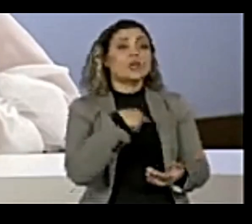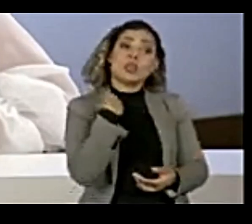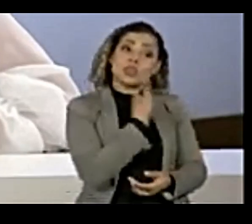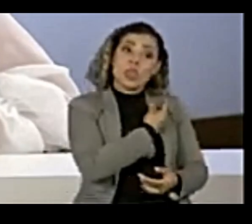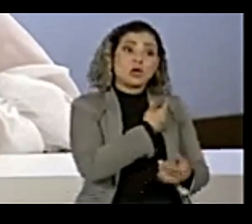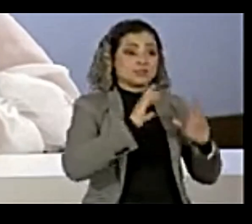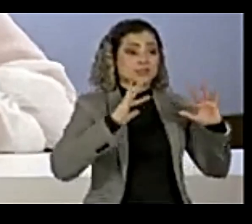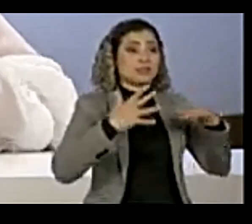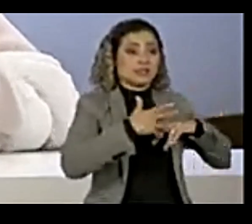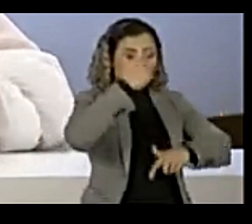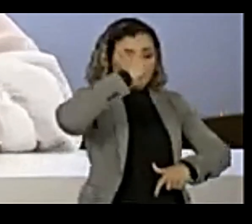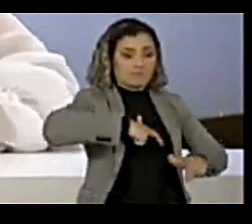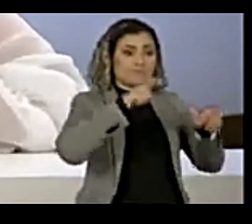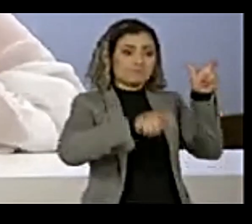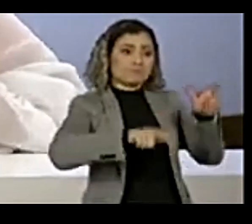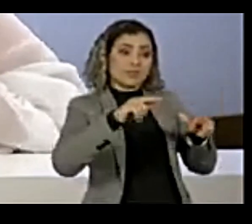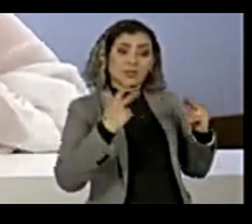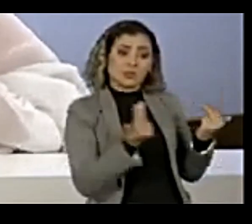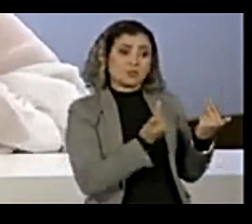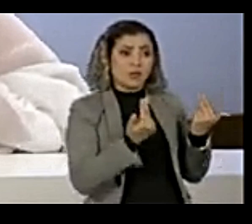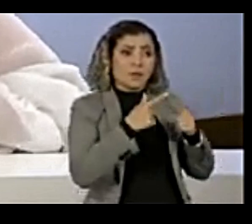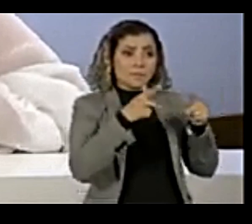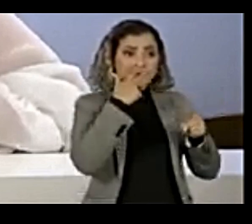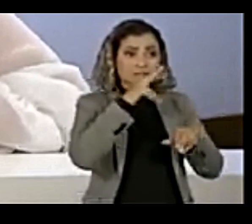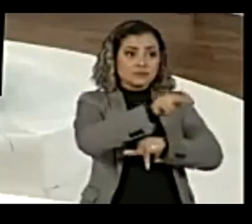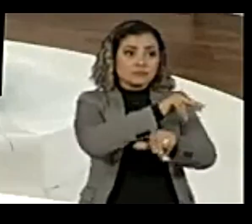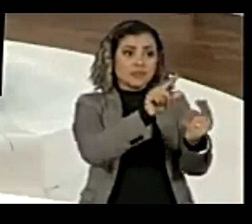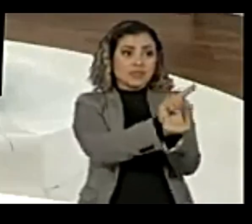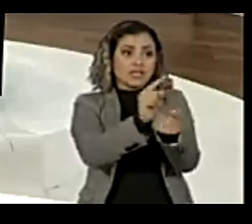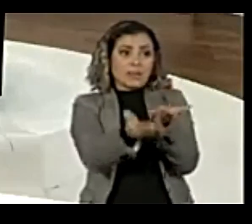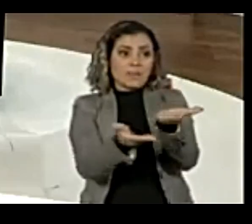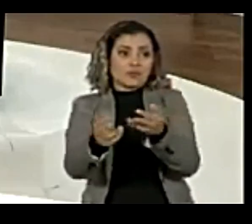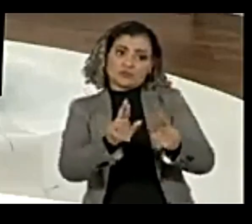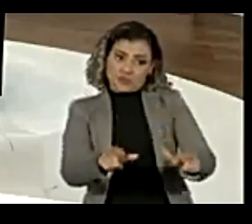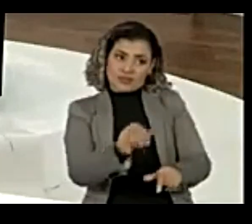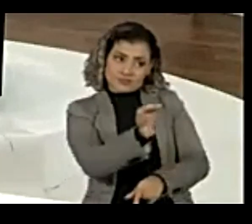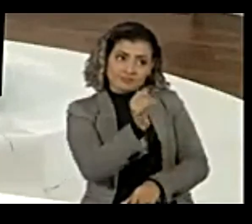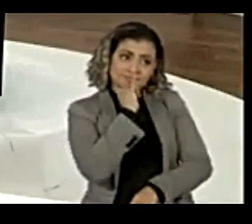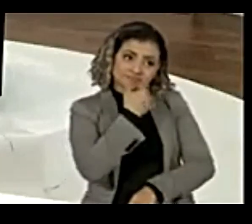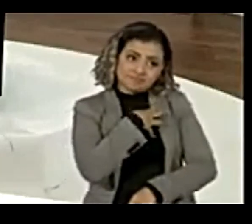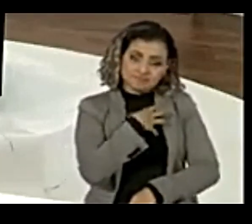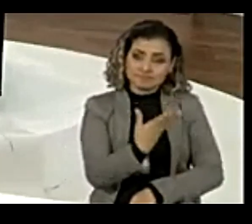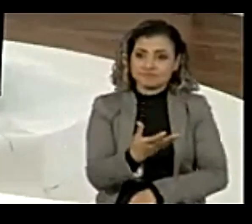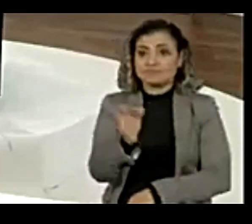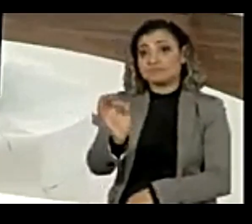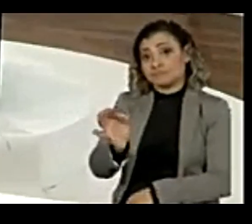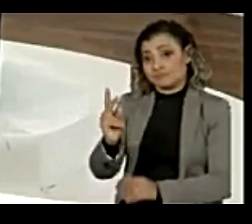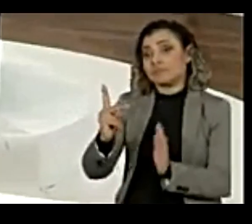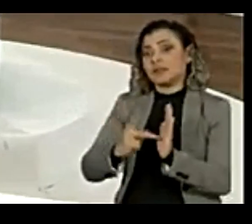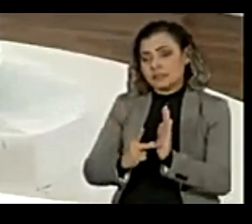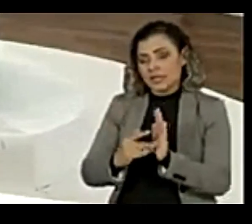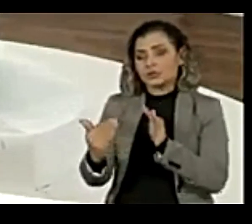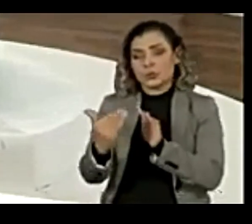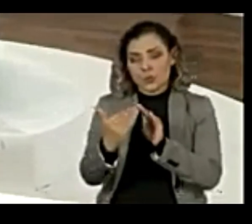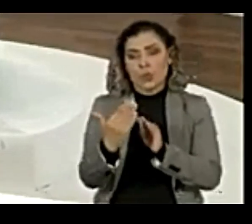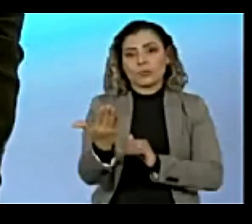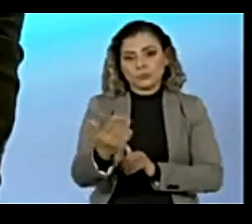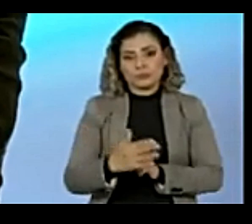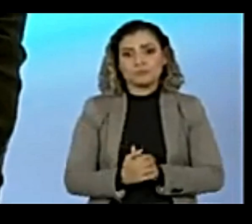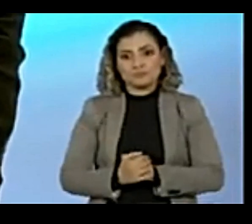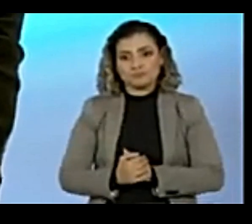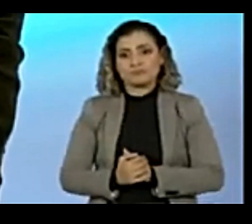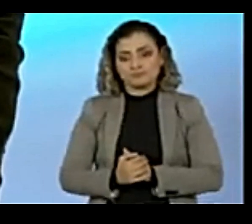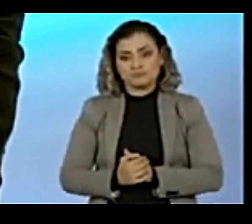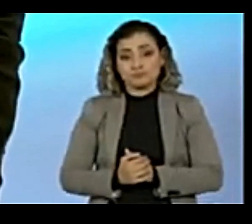então somos tratados de forma diversa, infelizmente. Felipe, deixa eu aproveitar aqui. Concordo. A